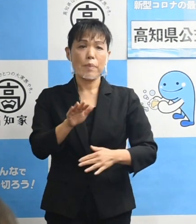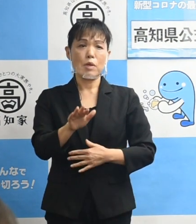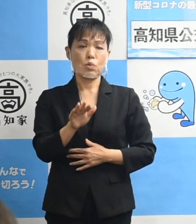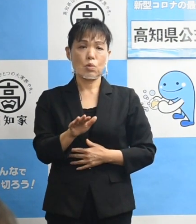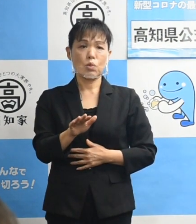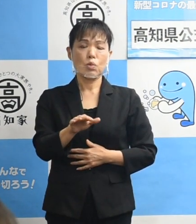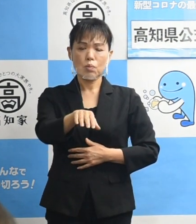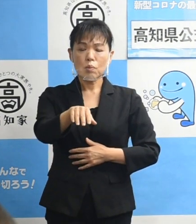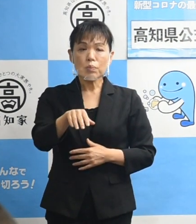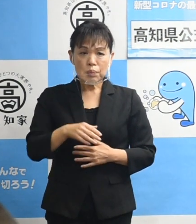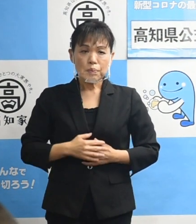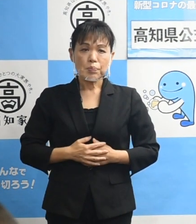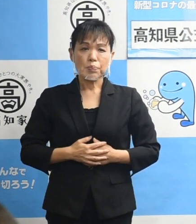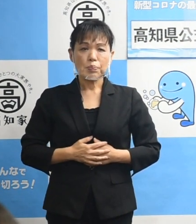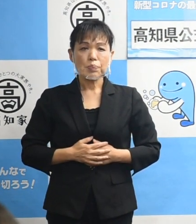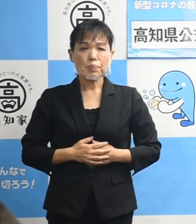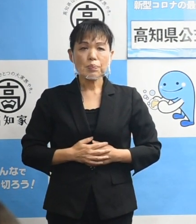確保はしてきておるわけですが、